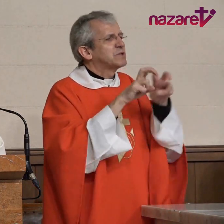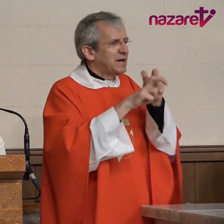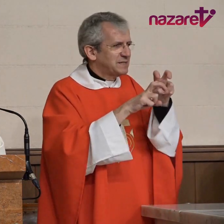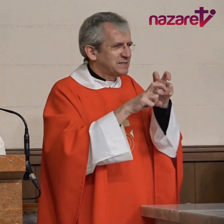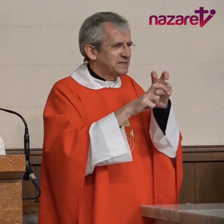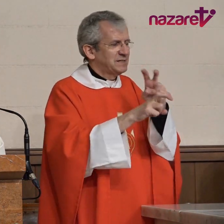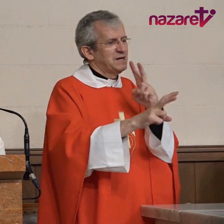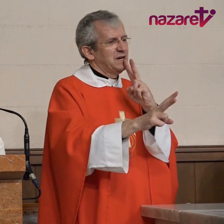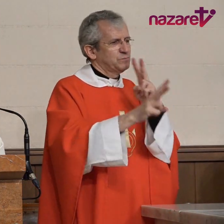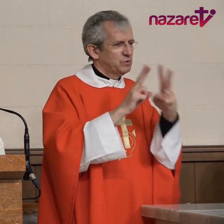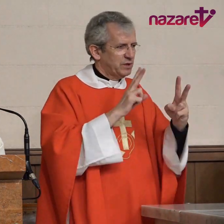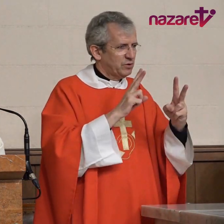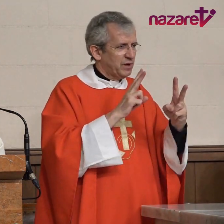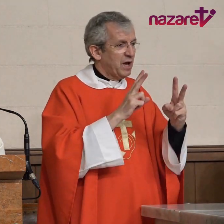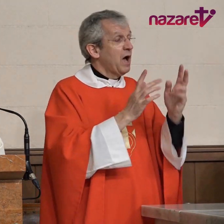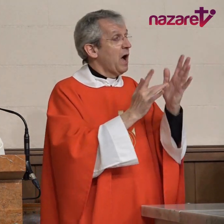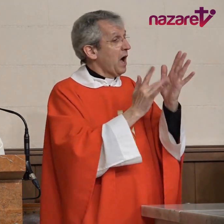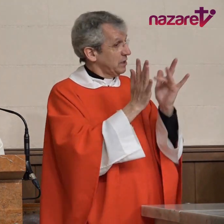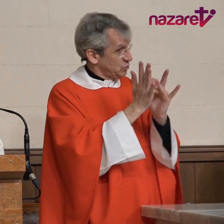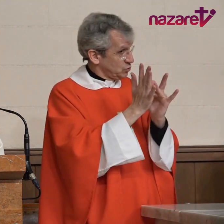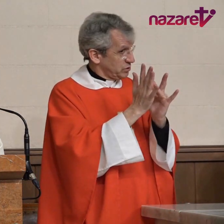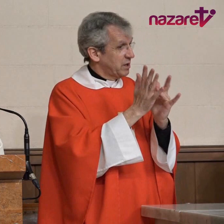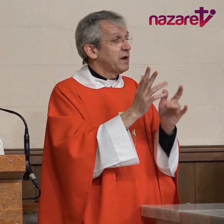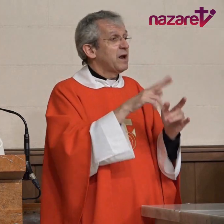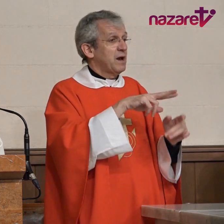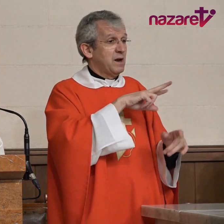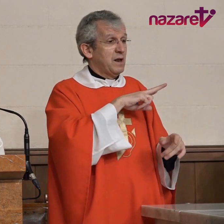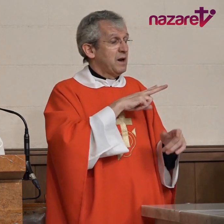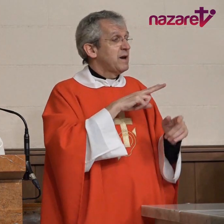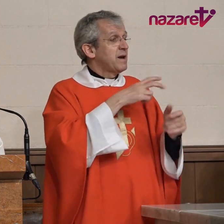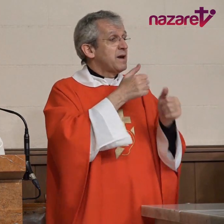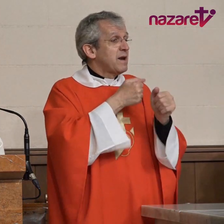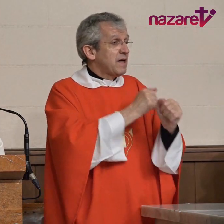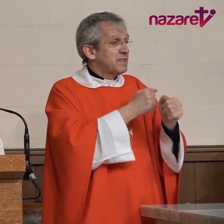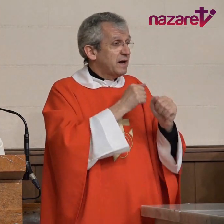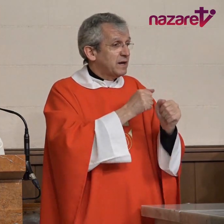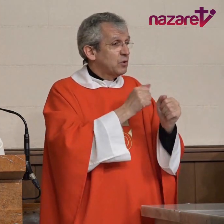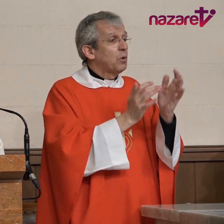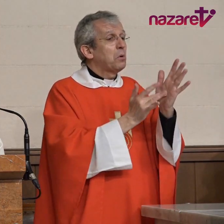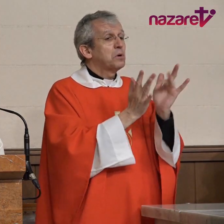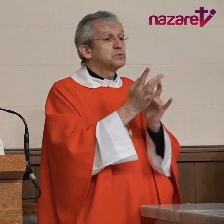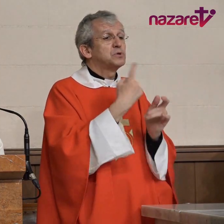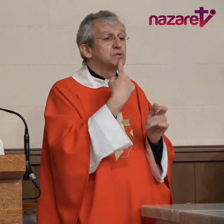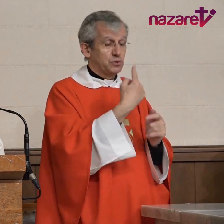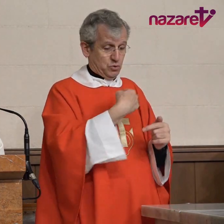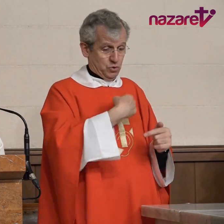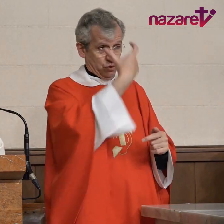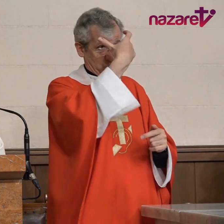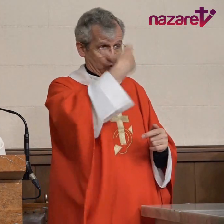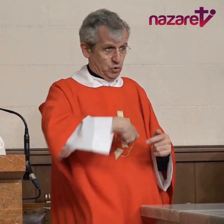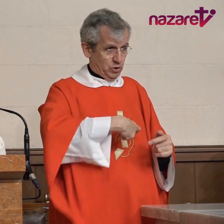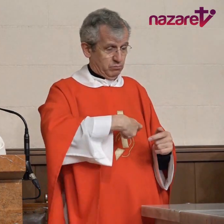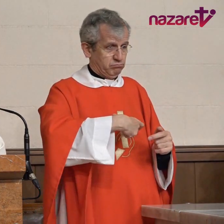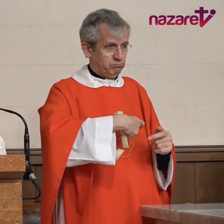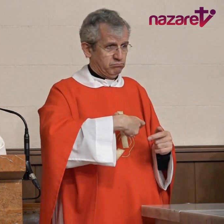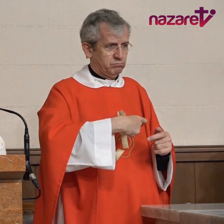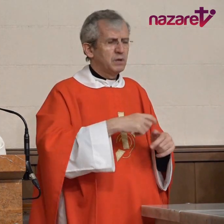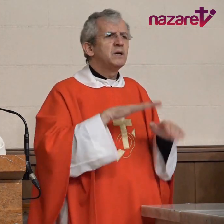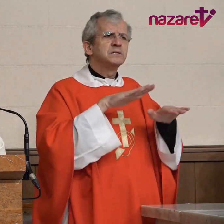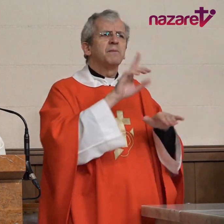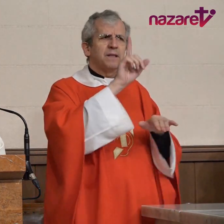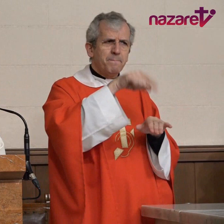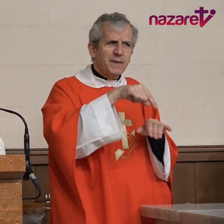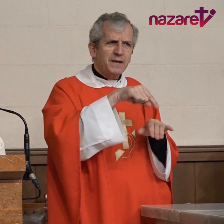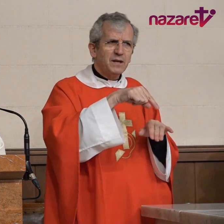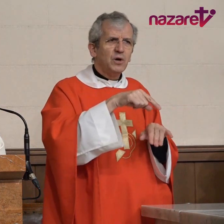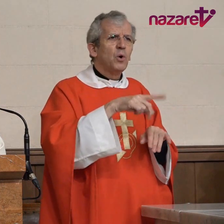Le contestaron: A Jesús el Nazareno. Les dijo Jesús: Yo soy. Estaba también con